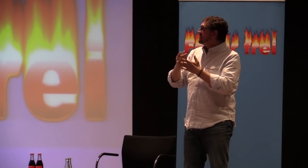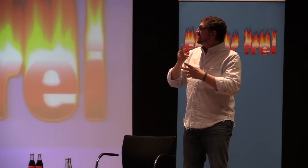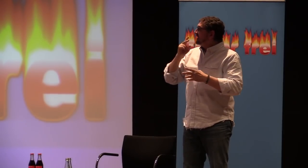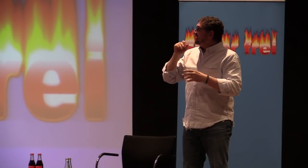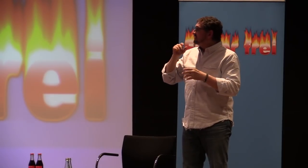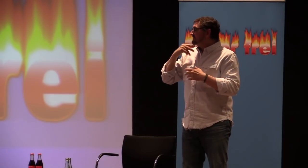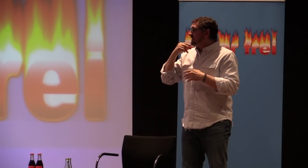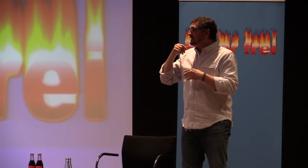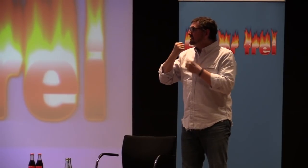Ja,